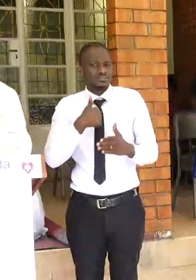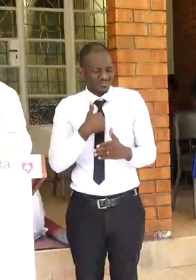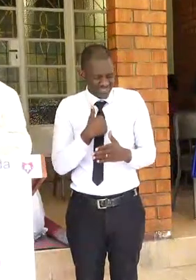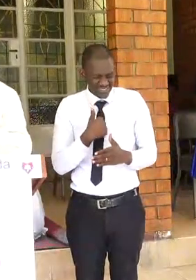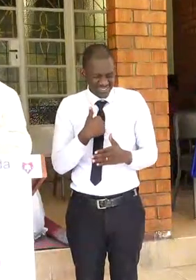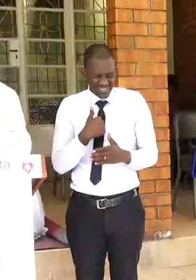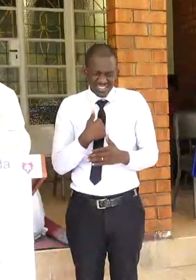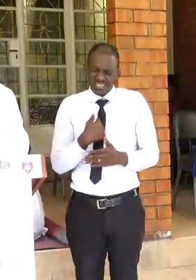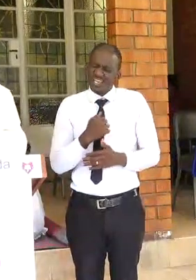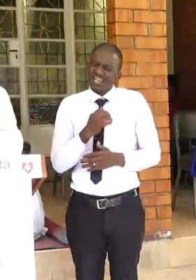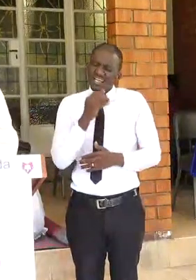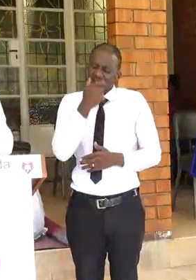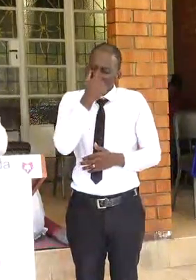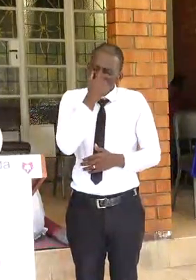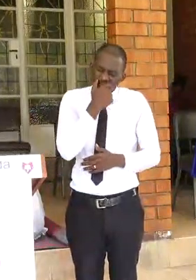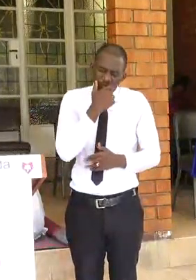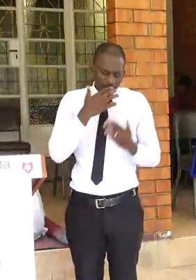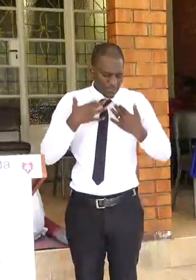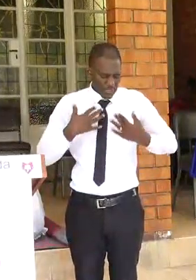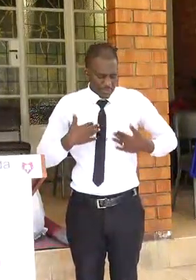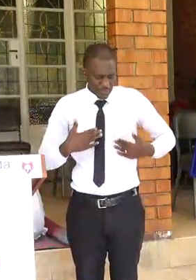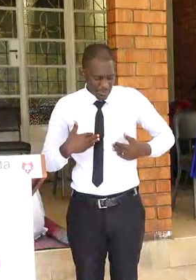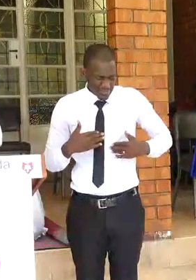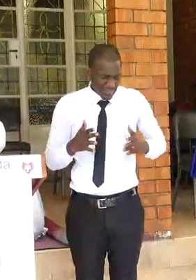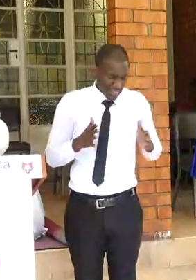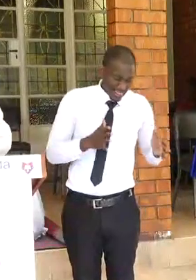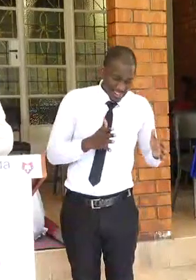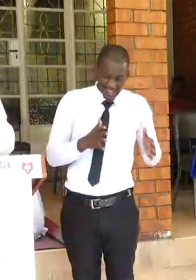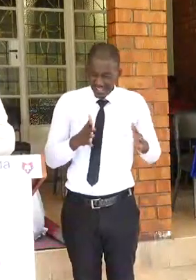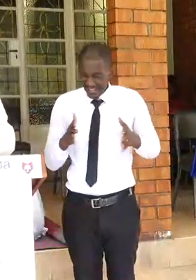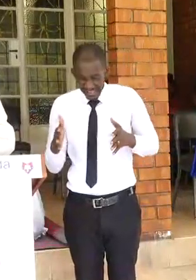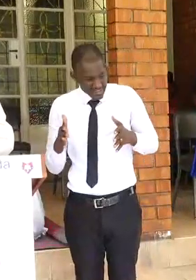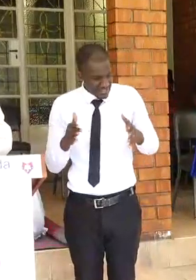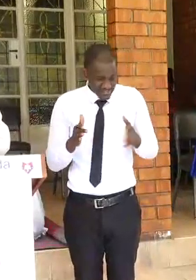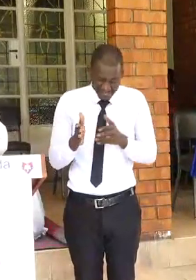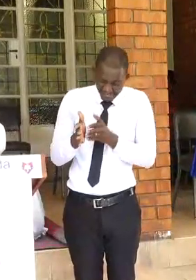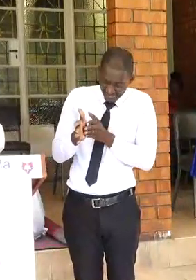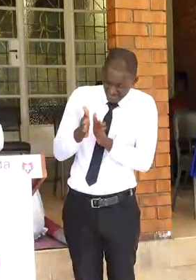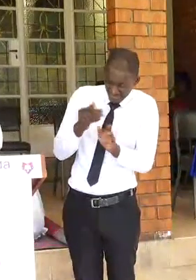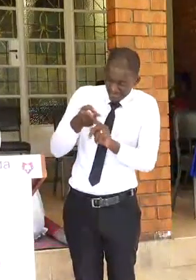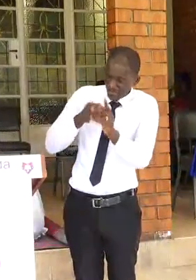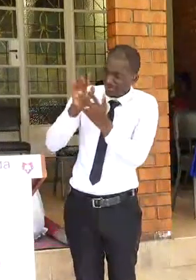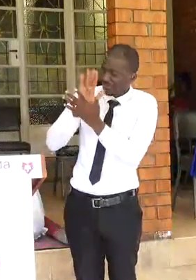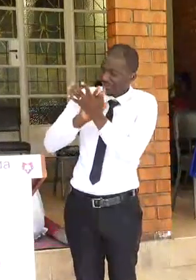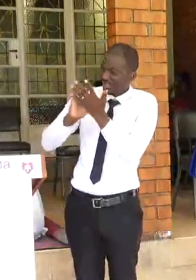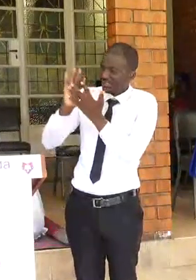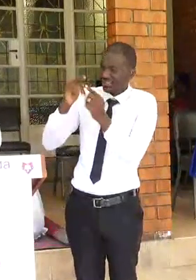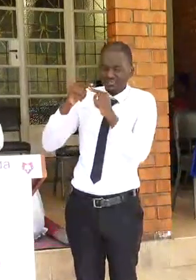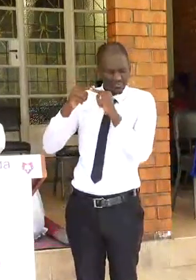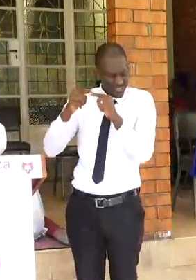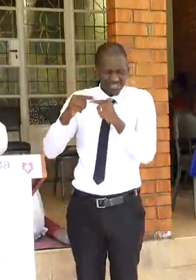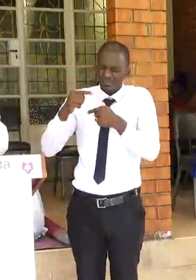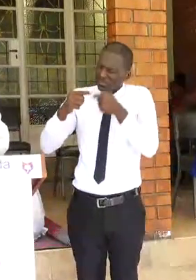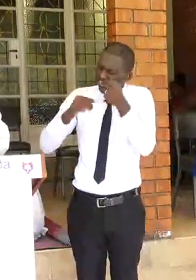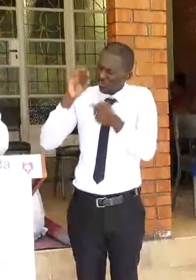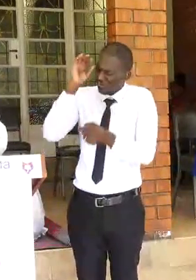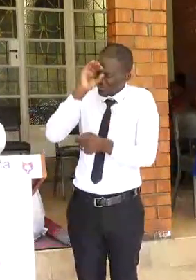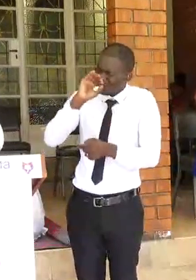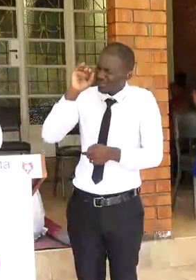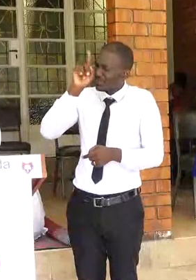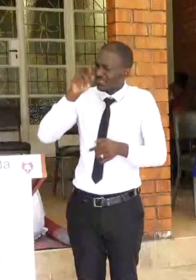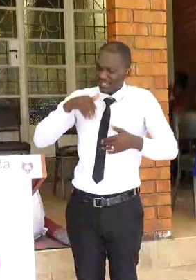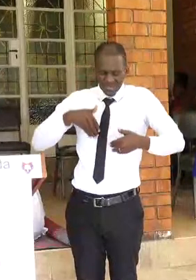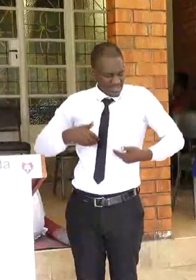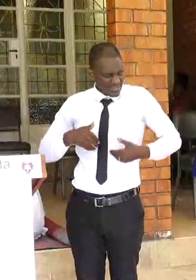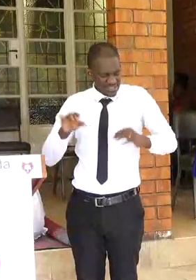nakuwalola omubiri gwange okuntagaza nenva mukubeera woko, naye sigenda kukoowa kunoonya gwe